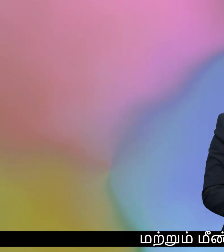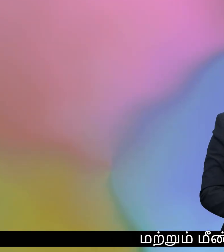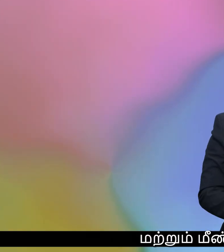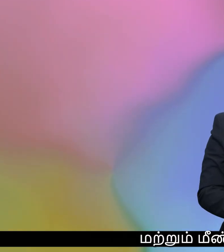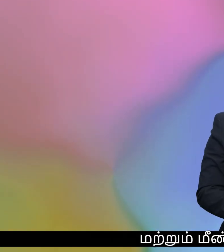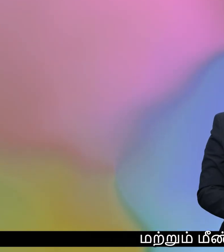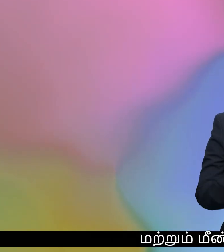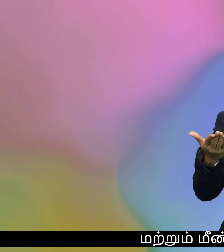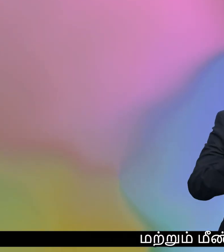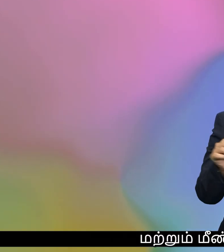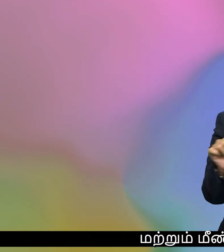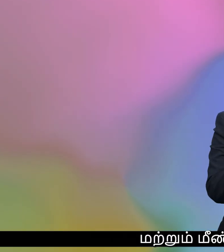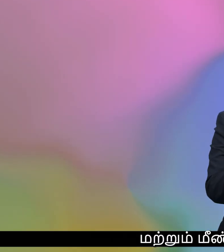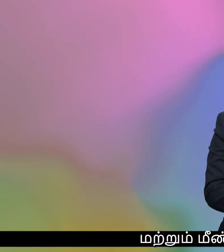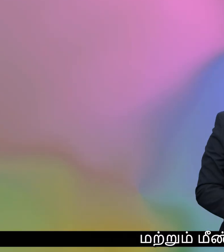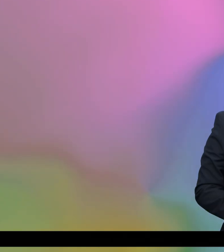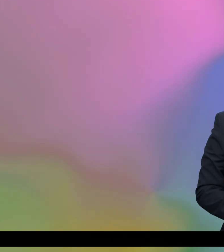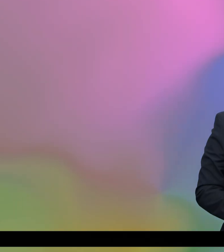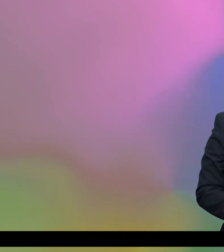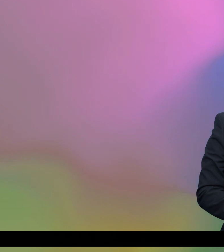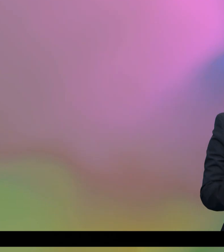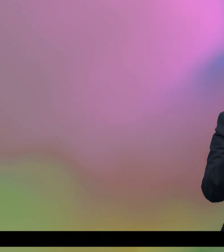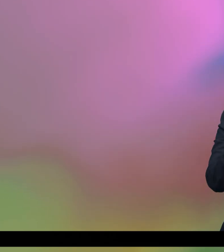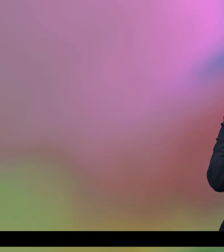உங்களை மீண்டும் வரவேற்கிறோம். மின்னேற்றம்,